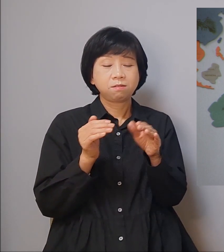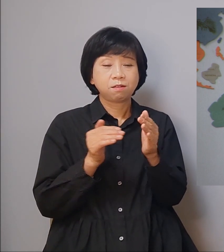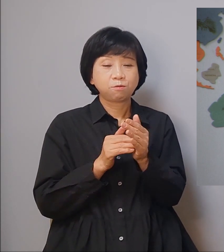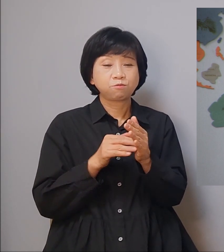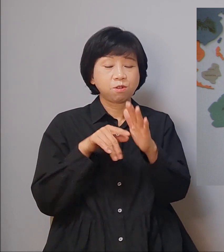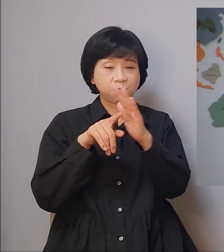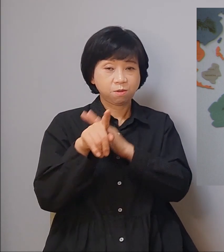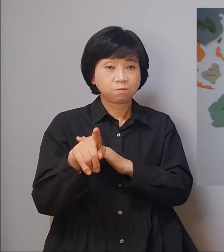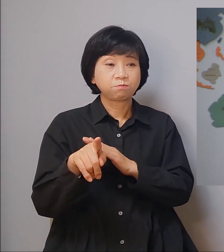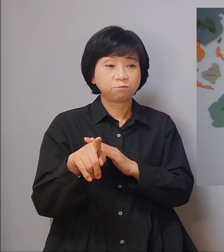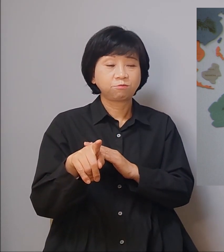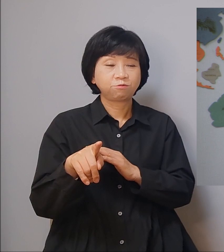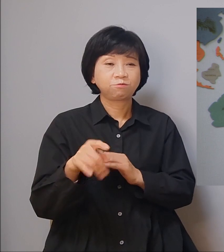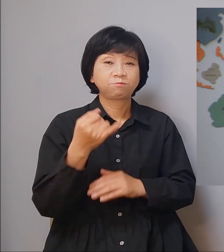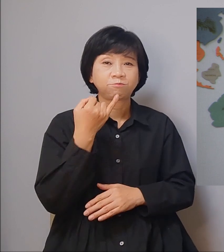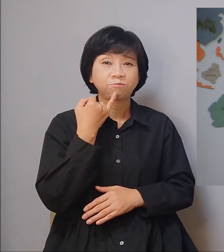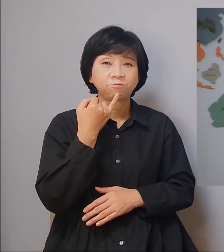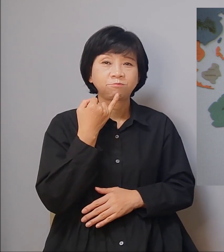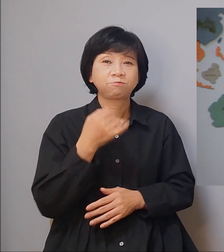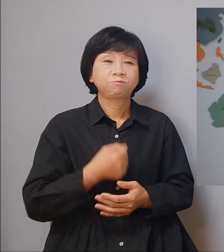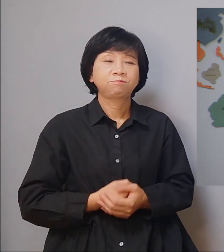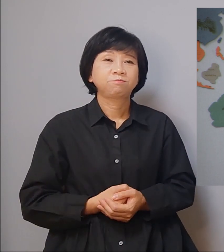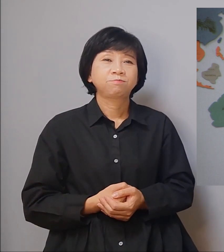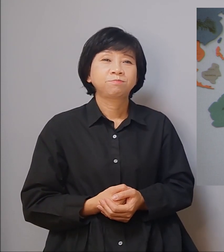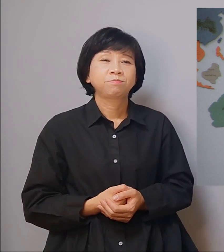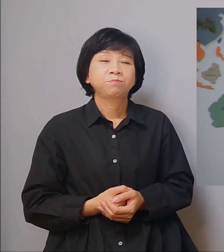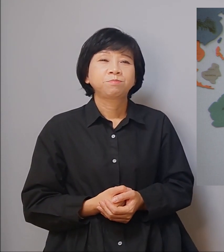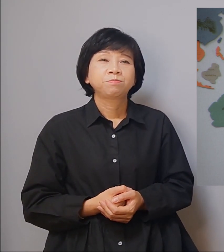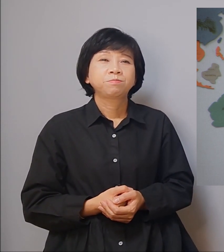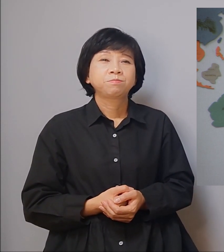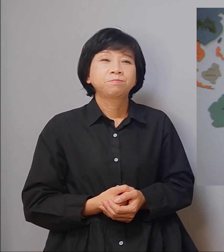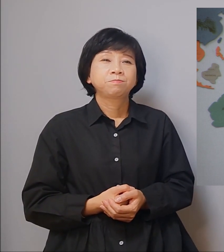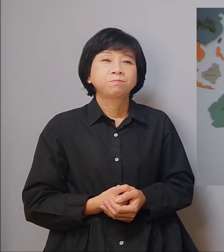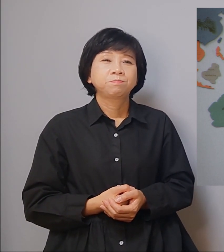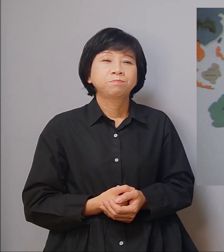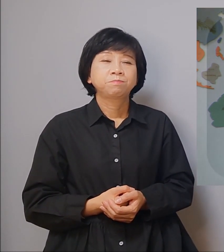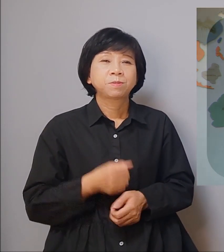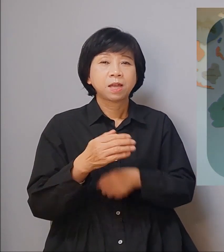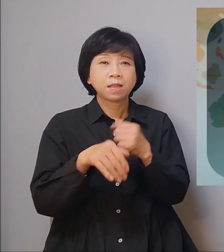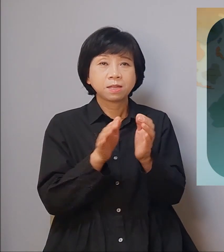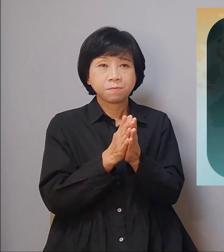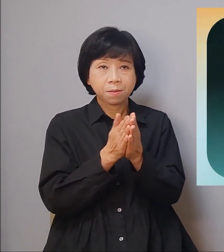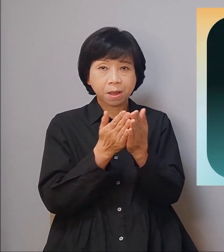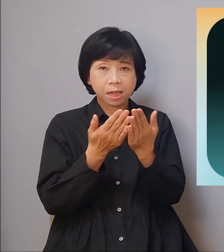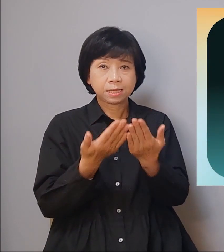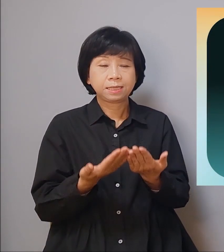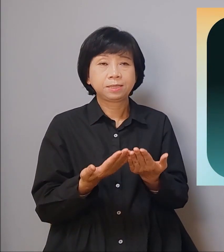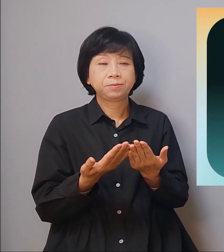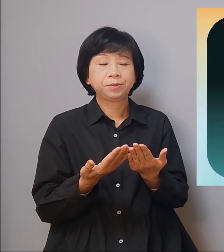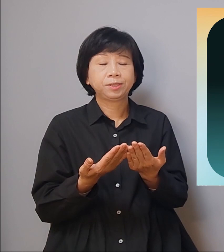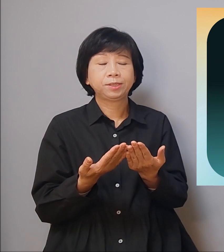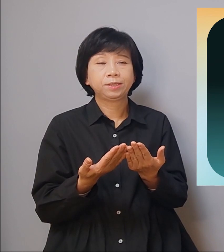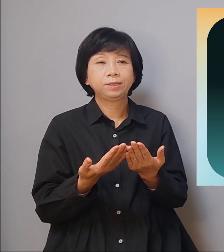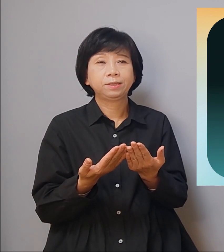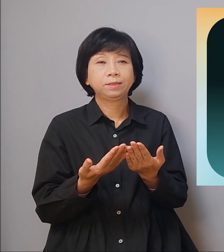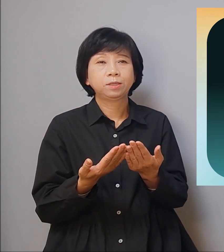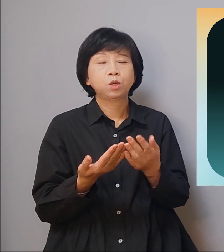분들은 또 방문하셔도 될 것 같습니다. 네, 우리 하나님의 말씀 같이